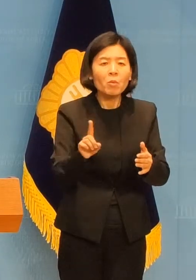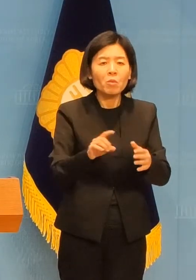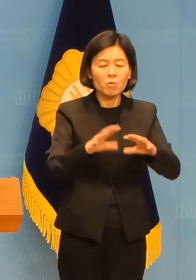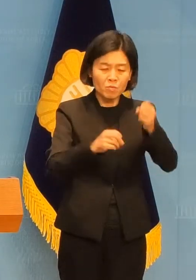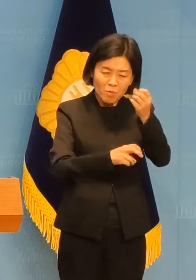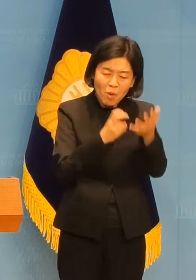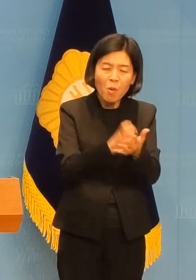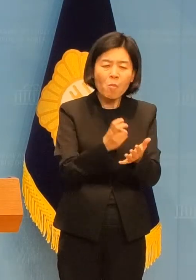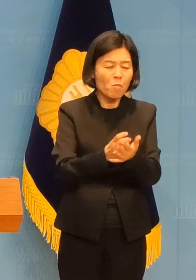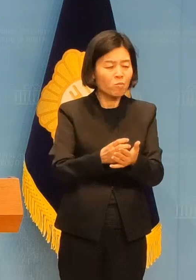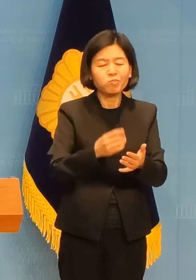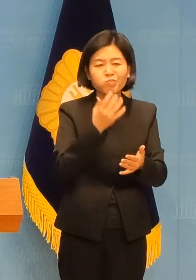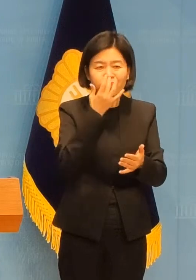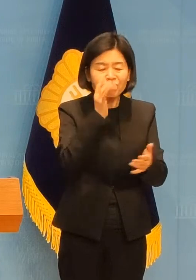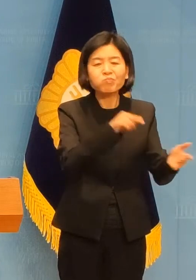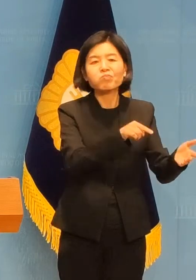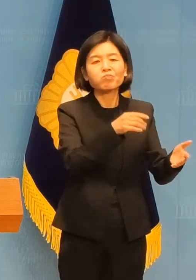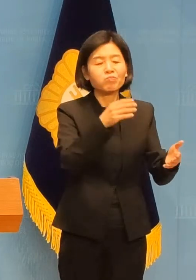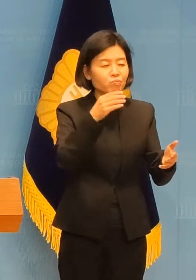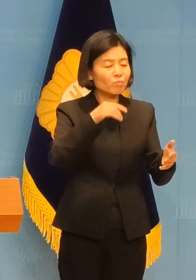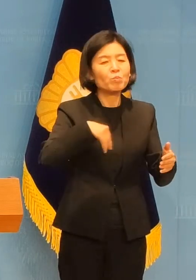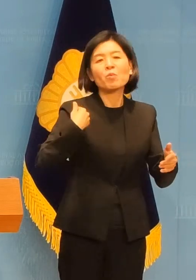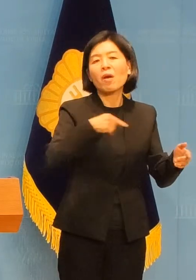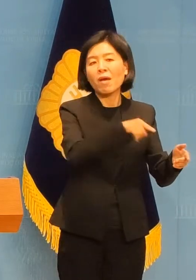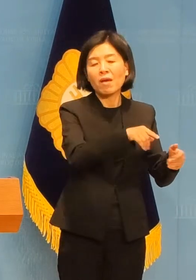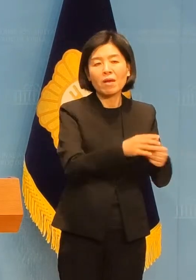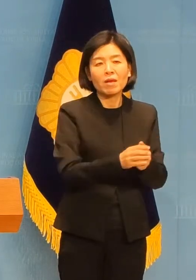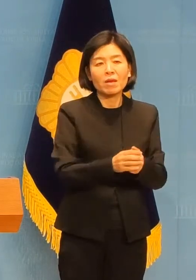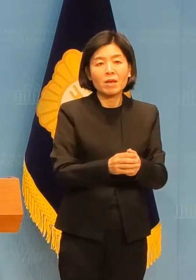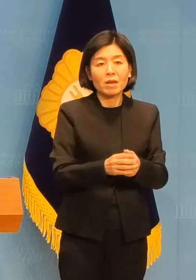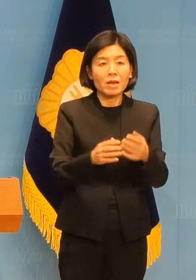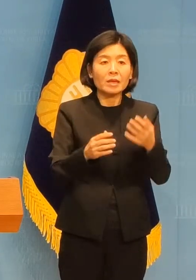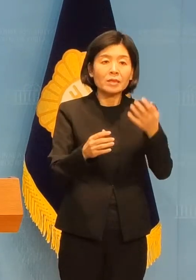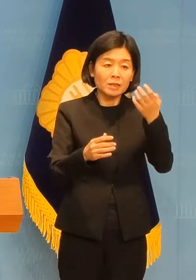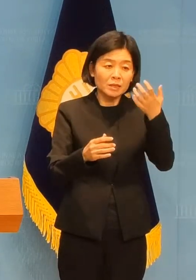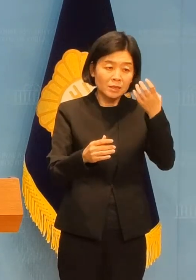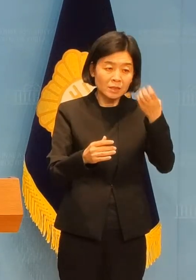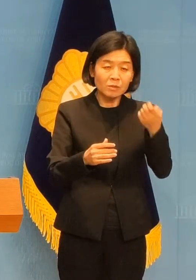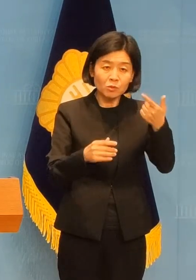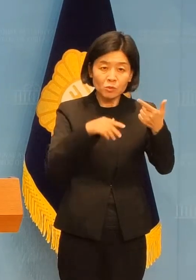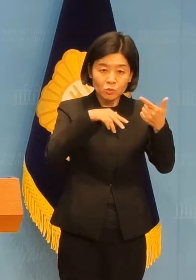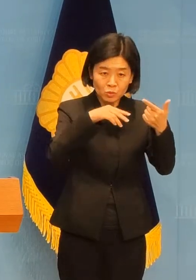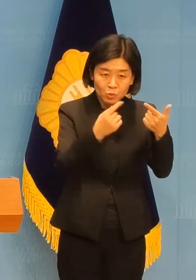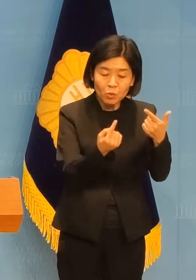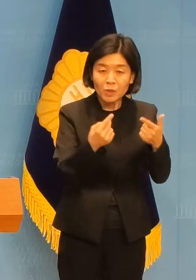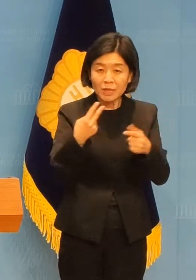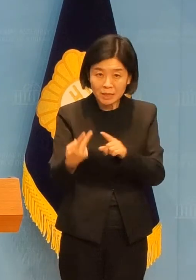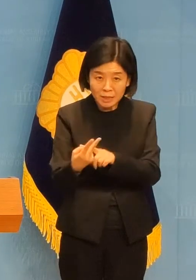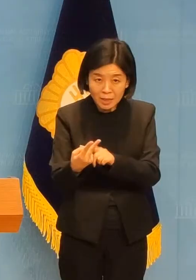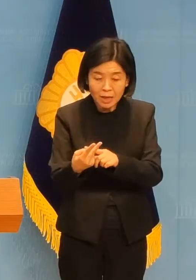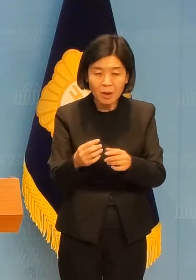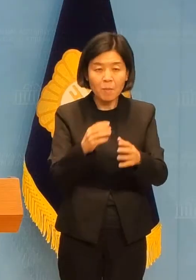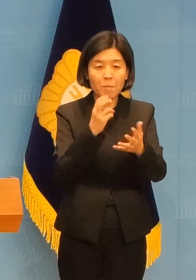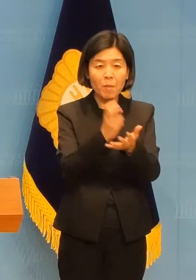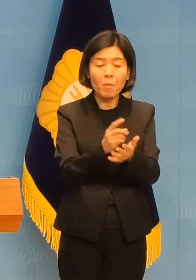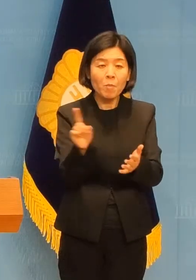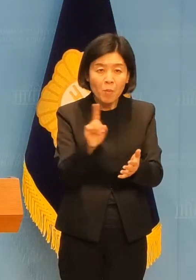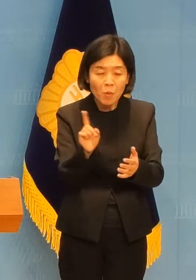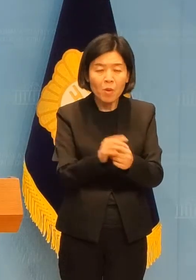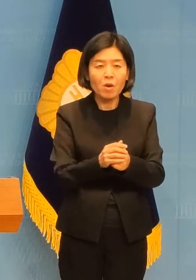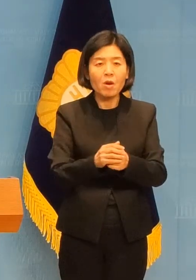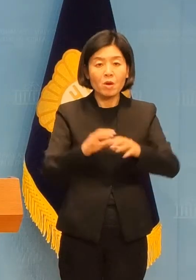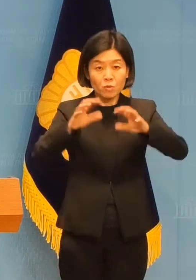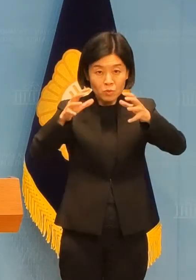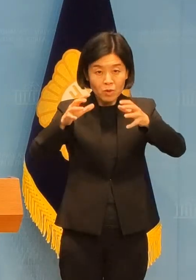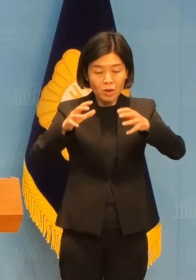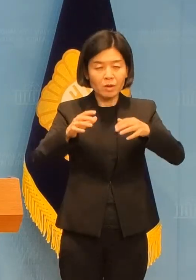없습니다. 헌법 제46조 2항은 국회의원이 당파적 이해보다 국가와 헌법을